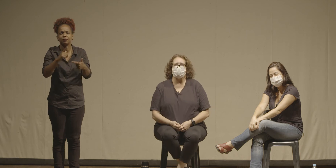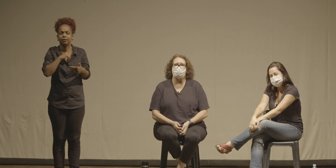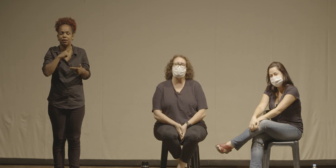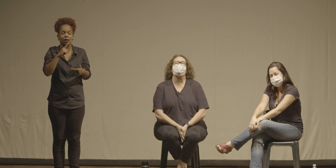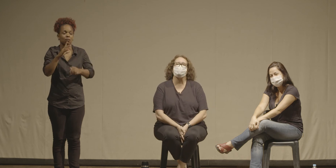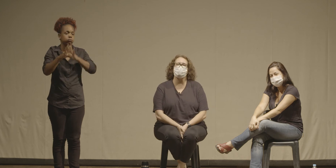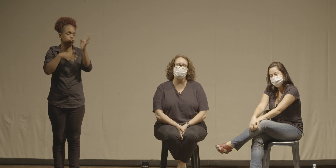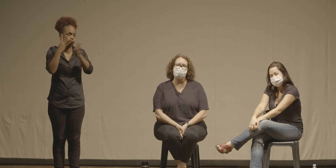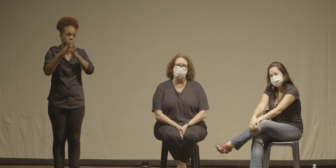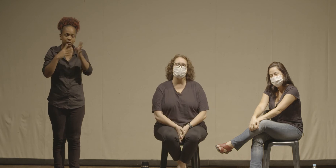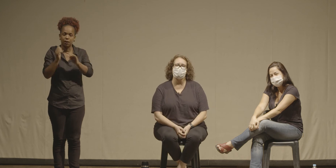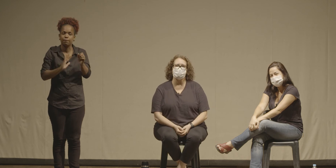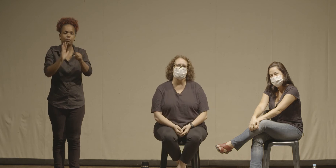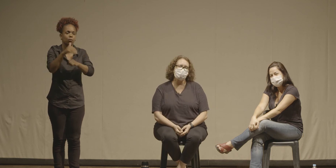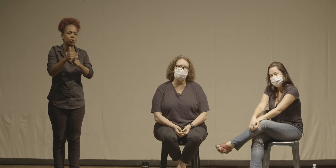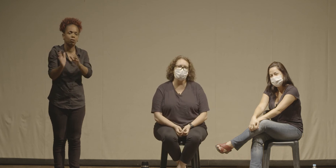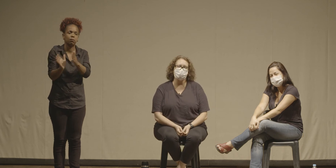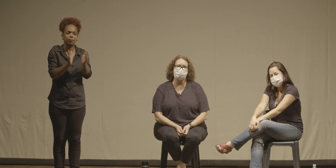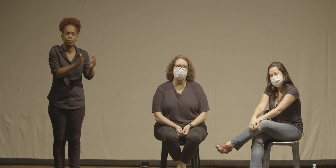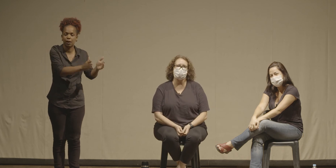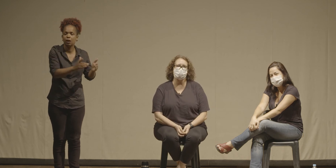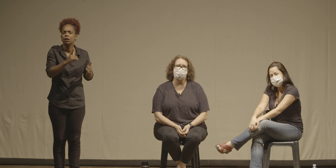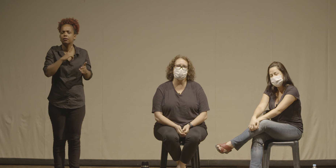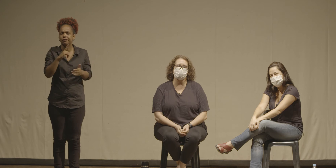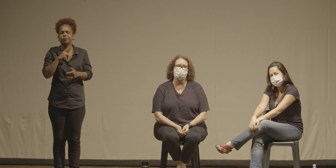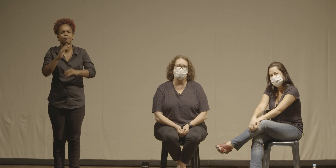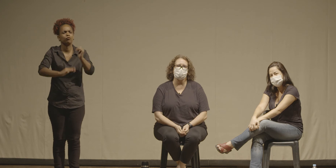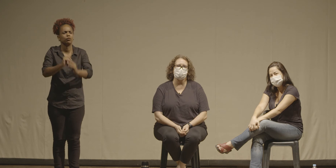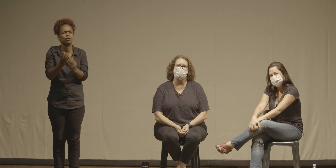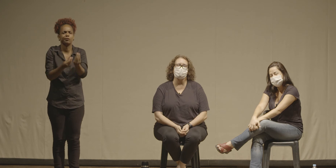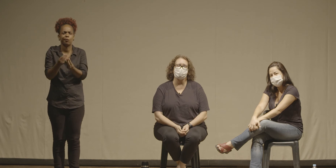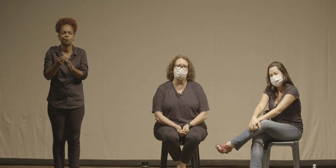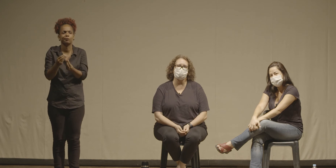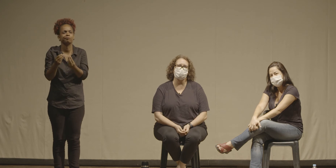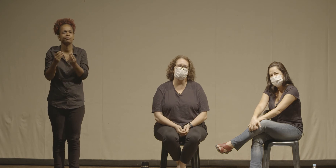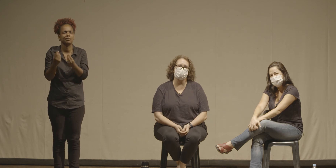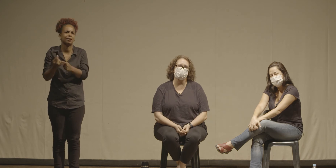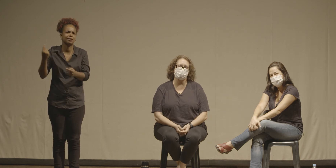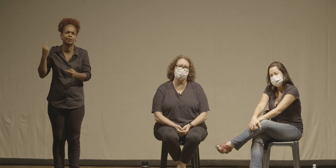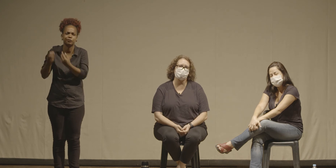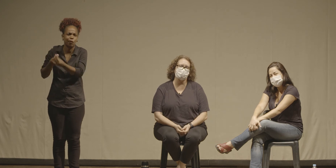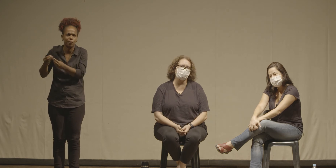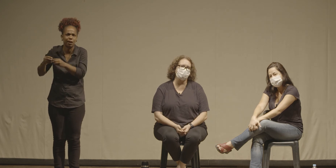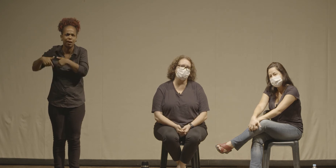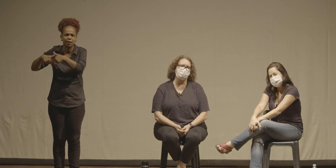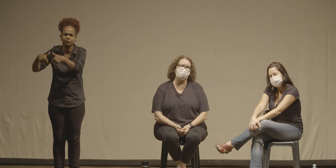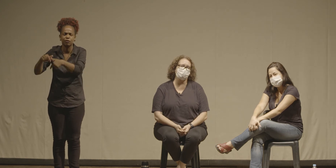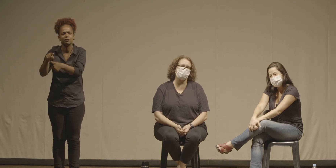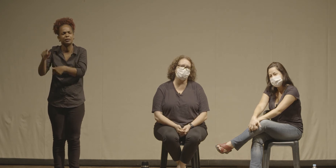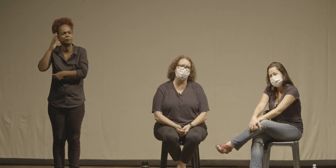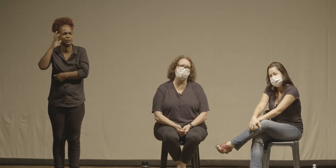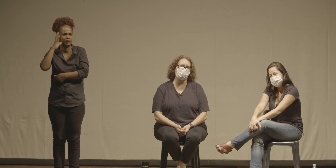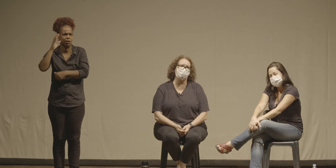frente dos bois, literalmente, né? E como essas profissionais faziam, assim. Será que vocês pensam que